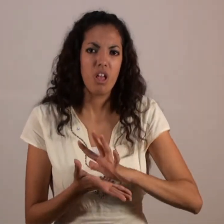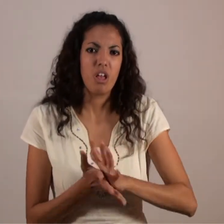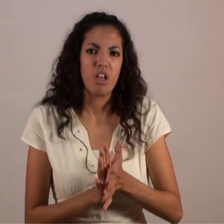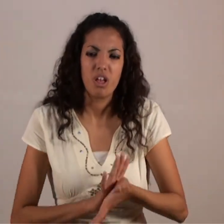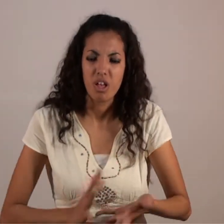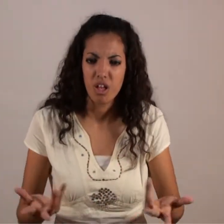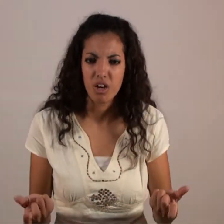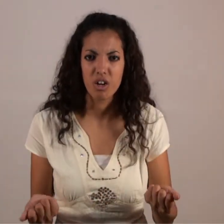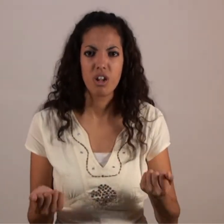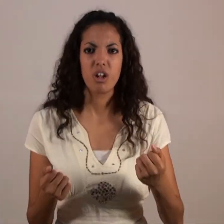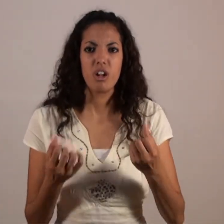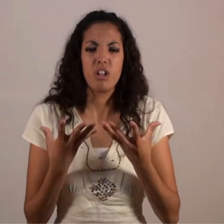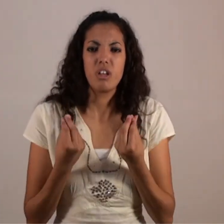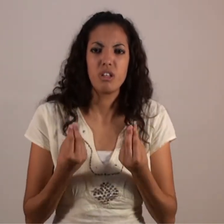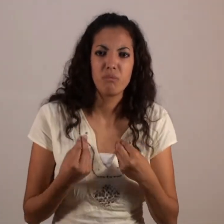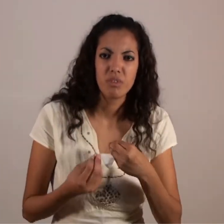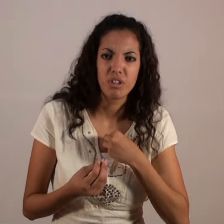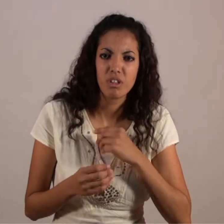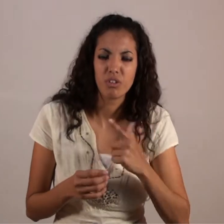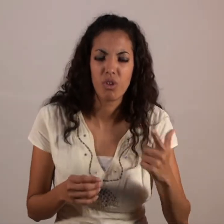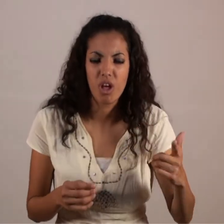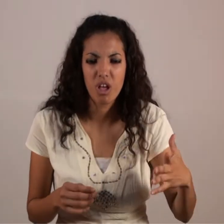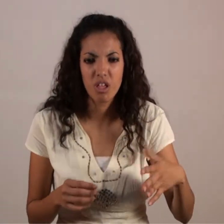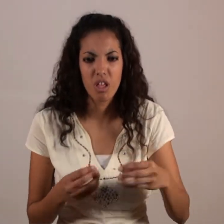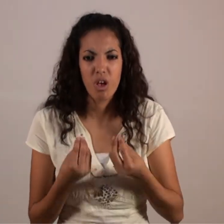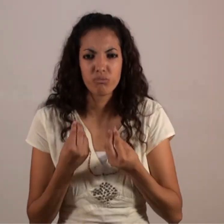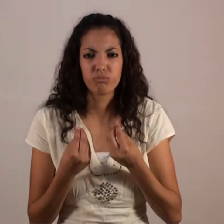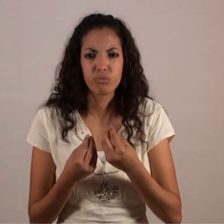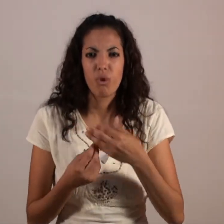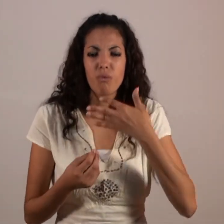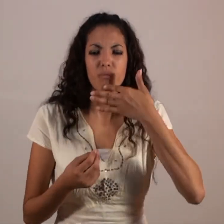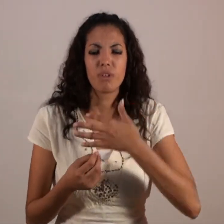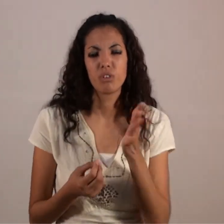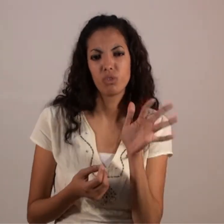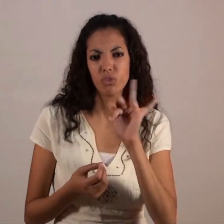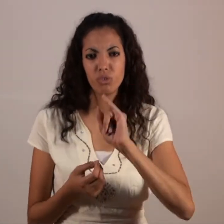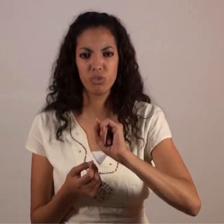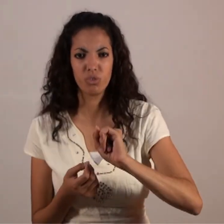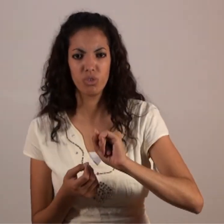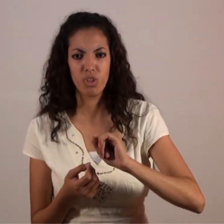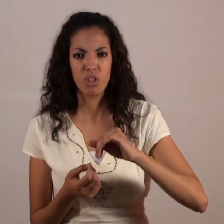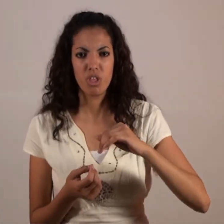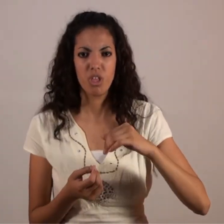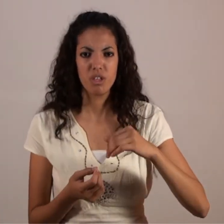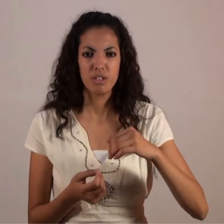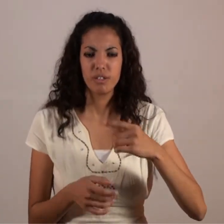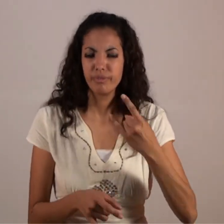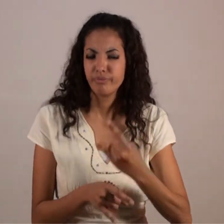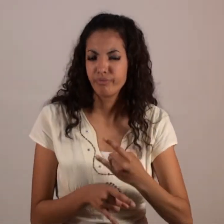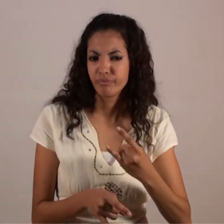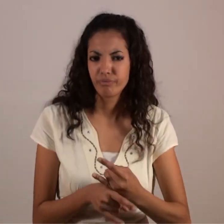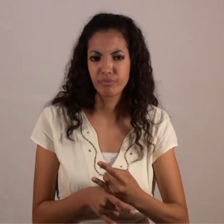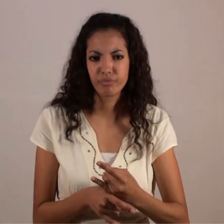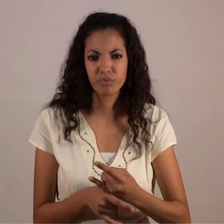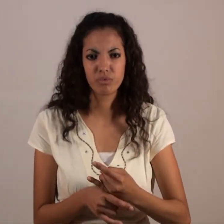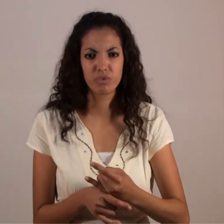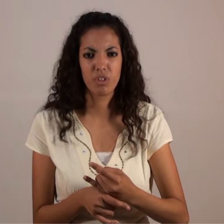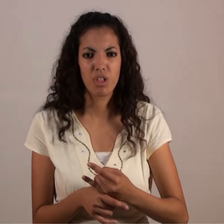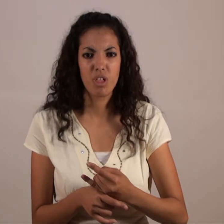la desesperanza. ¿Cómo podemos aprender día tras día, momento tras momento, a aferrarnos a